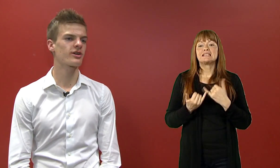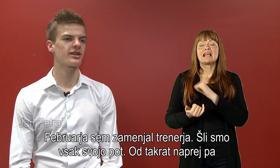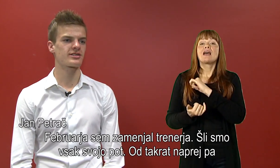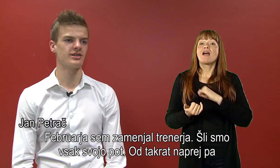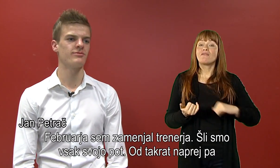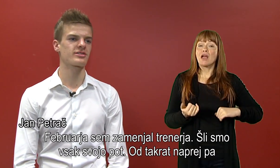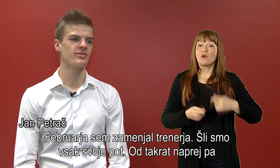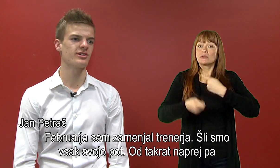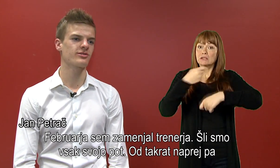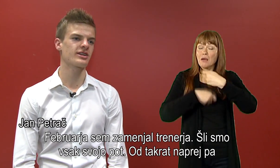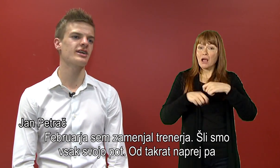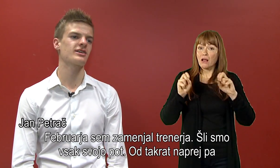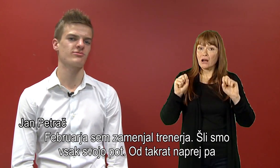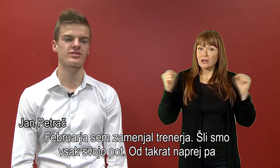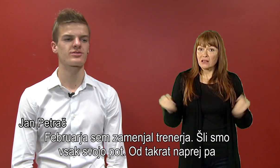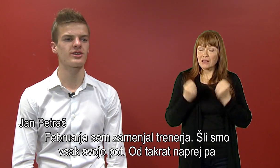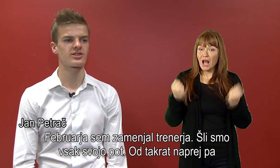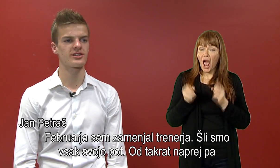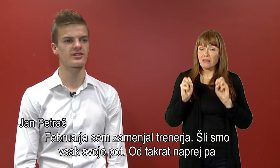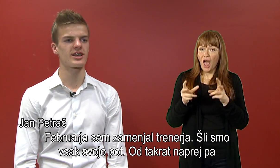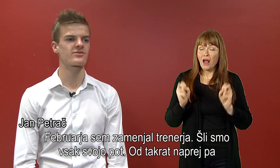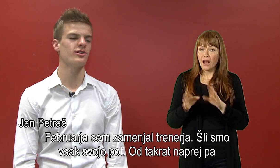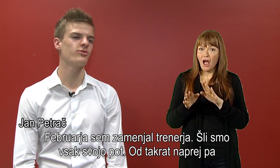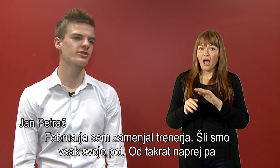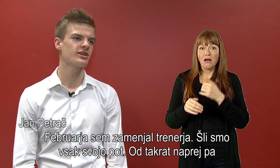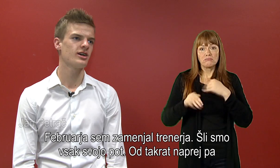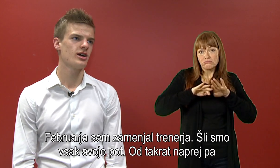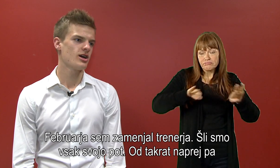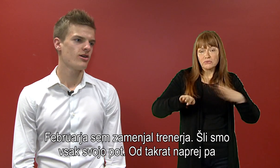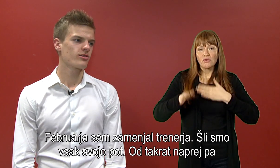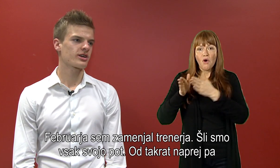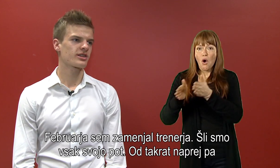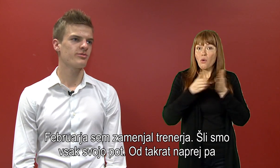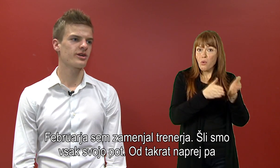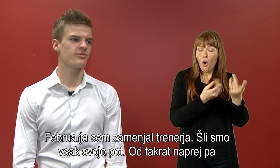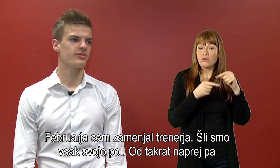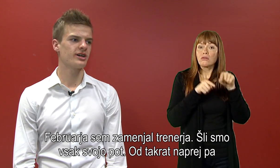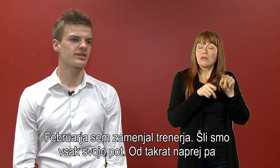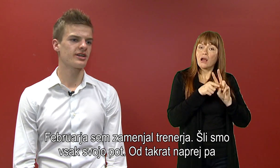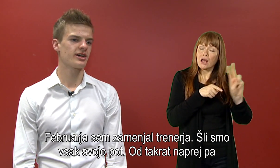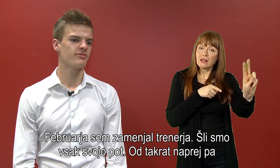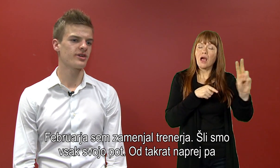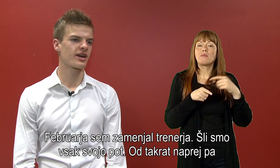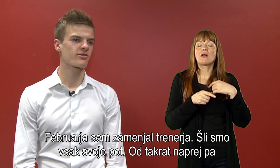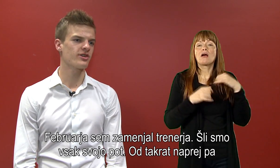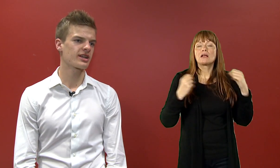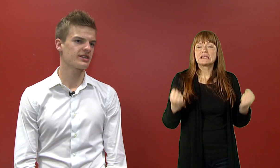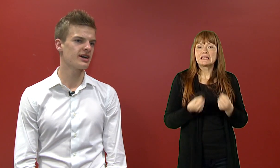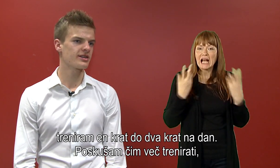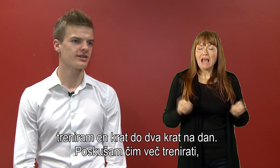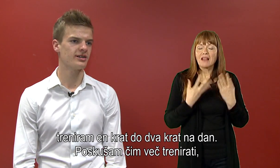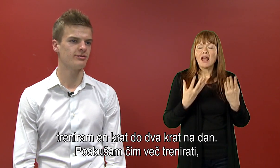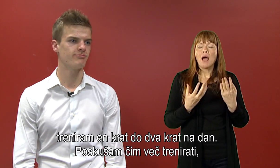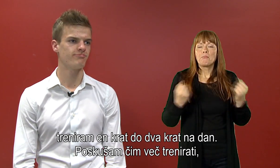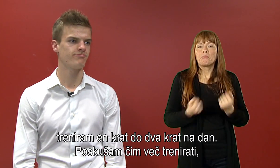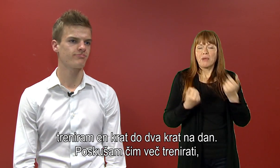Zdaj februarja sem zamenjal trenerja, smo pač šli svojo pot. Takrat naprej pa treniram enkrat do dvakrat na